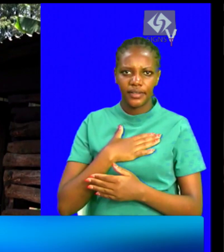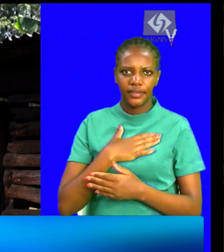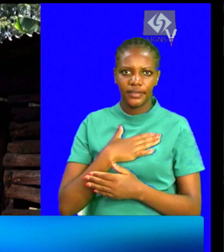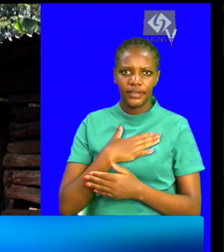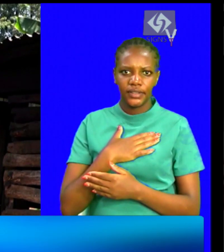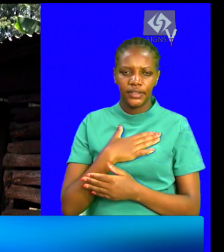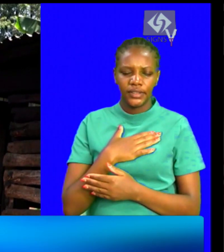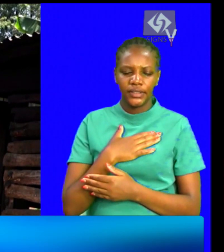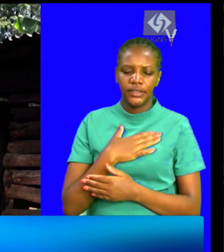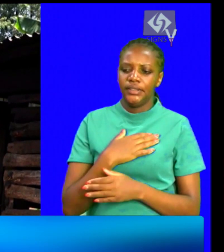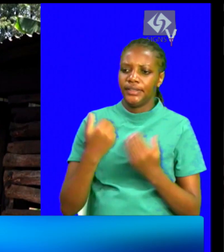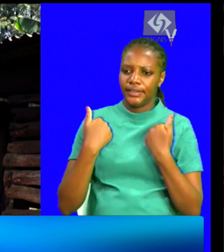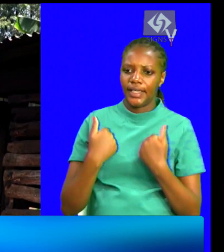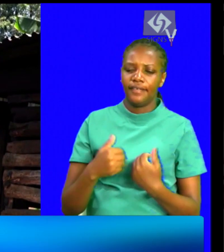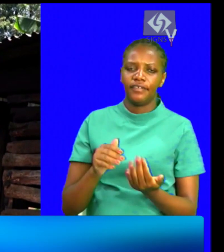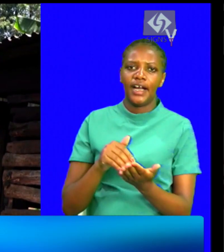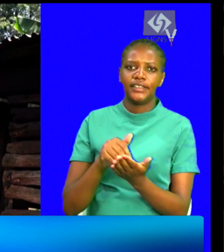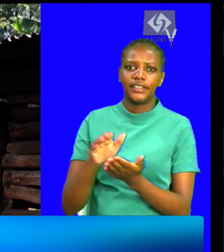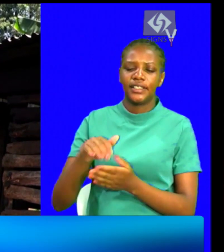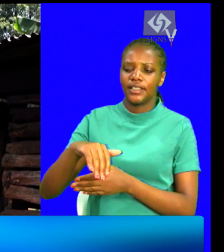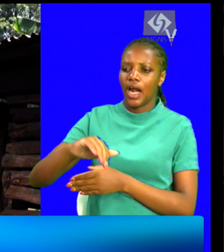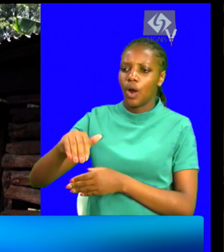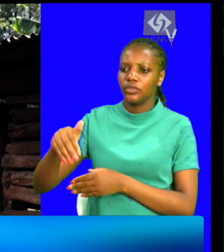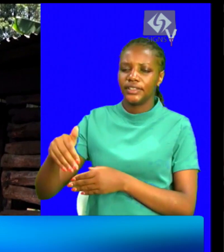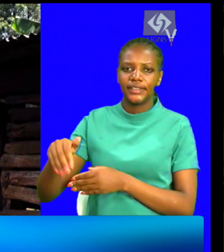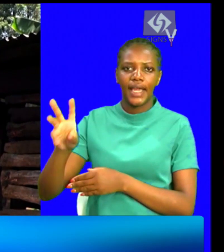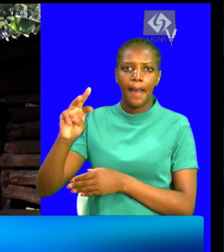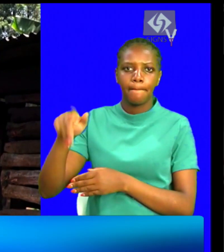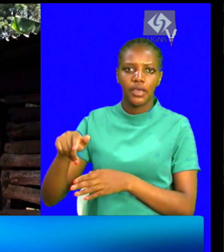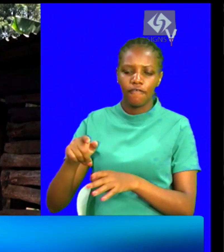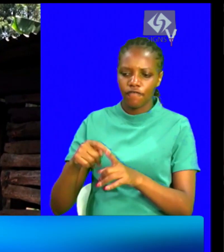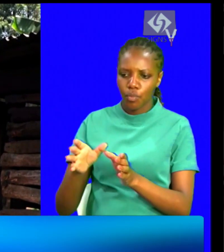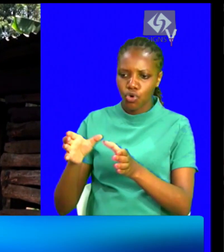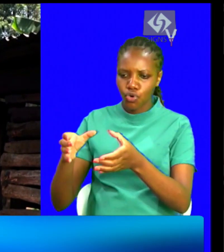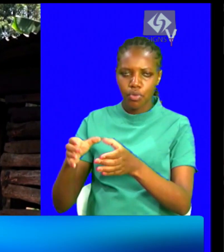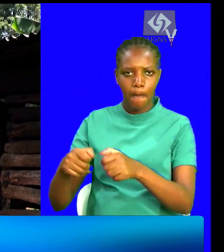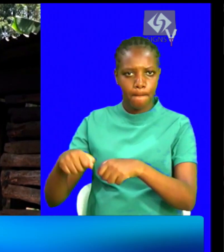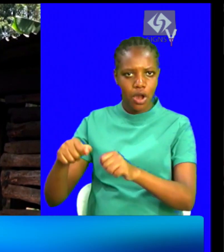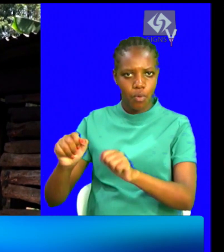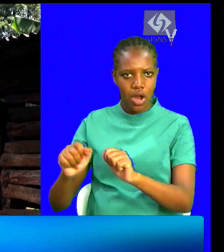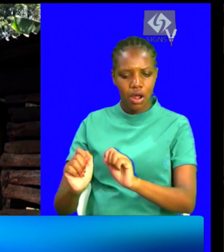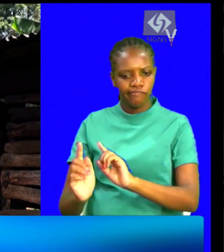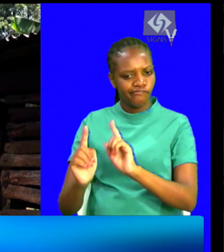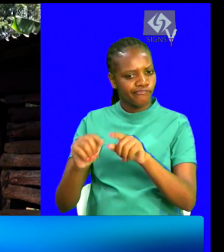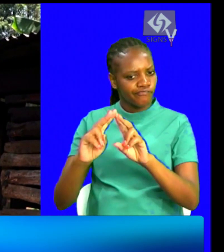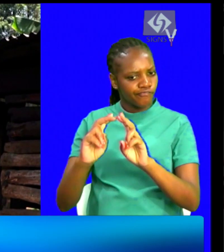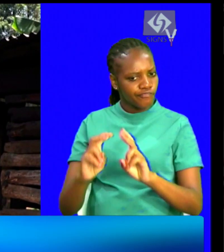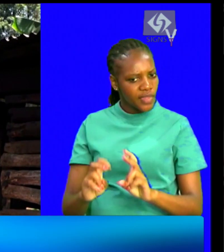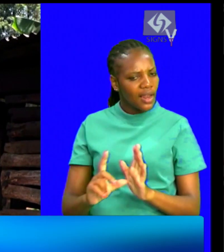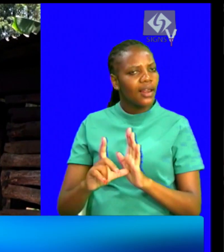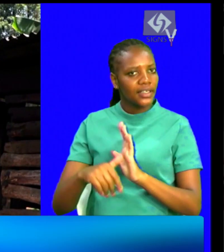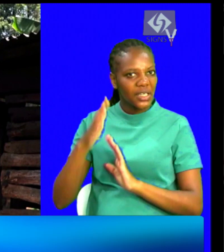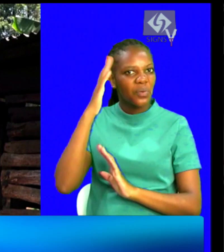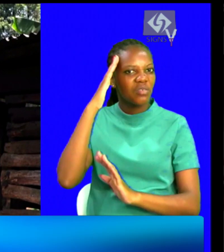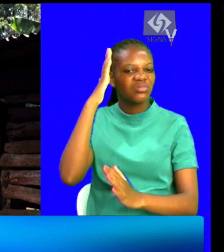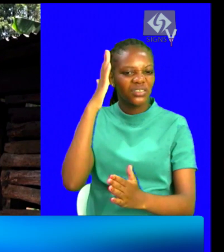anaitwa British, na hapo ndio nikaweza kutuma wawakilishi wetu wa kaunti wa kundi letu la bodaboda, wakakuja